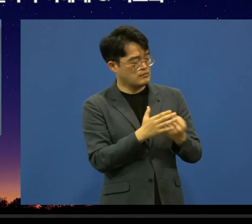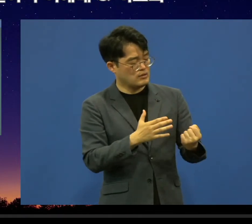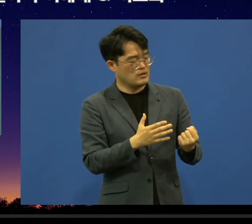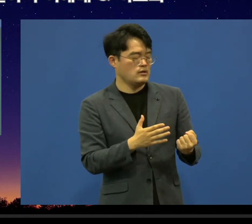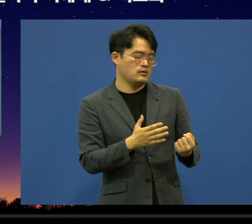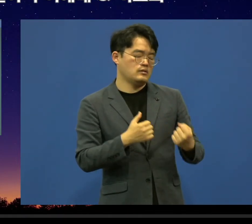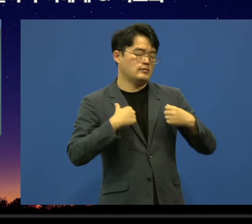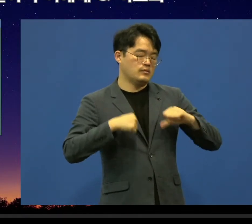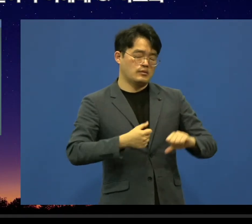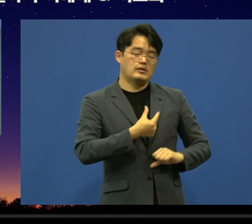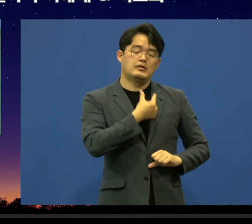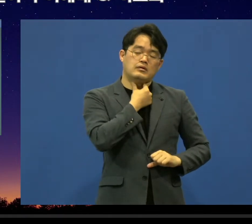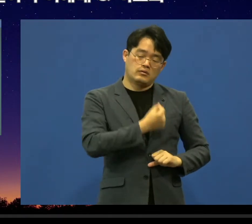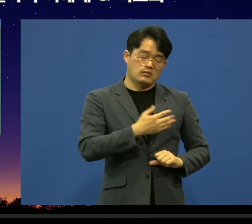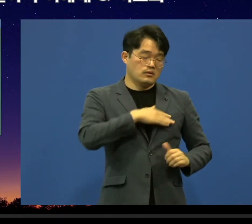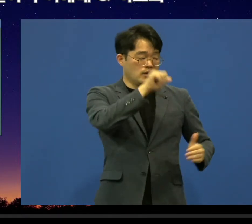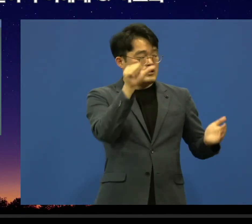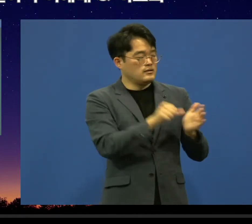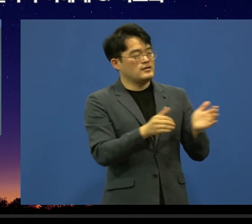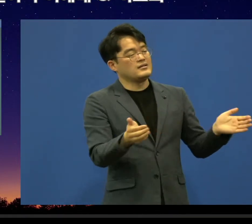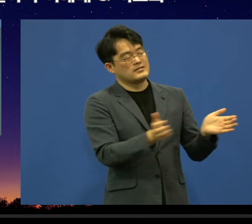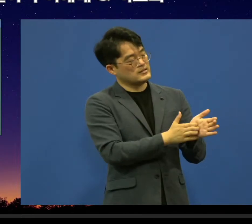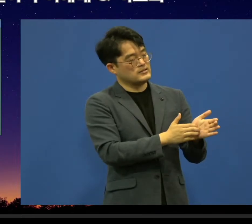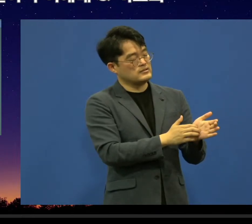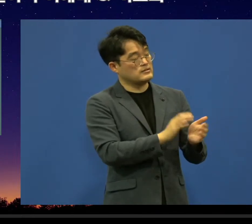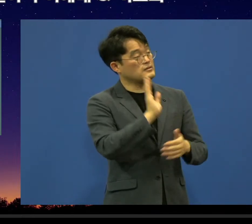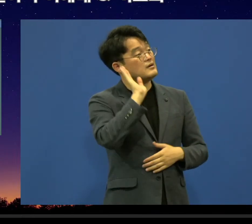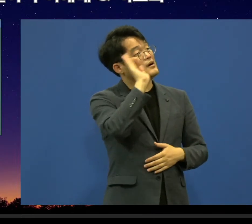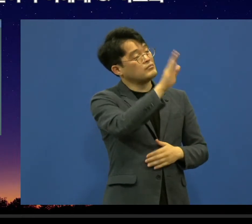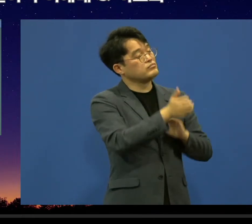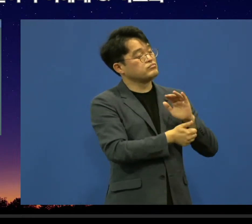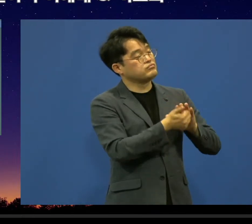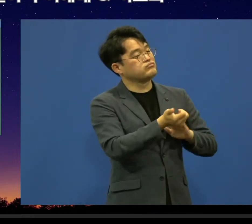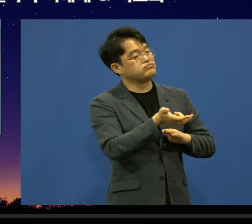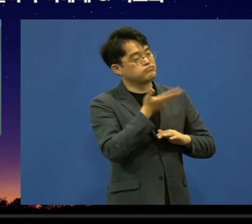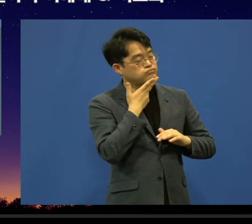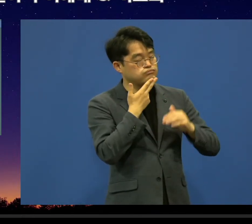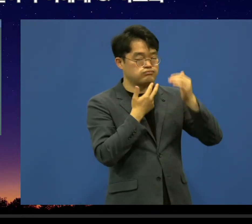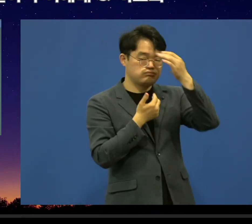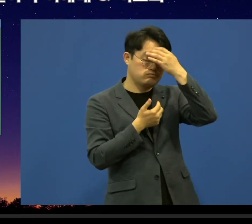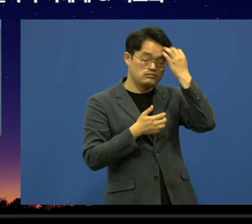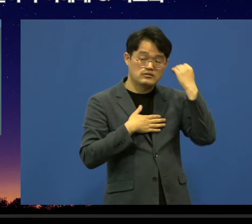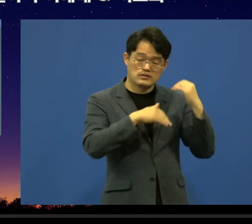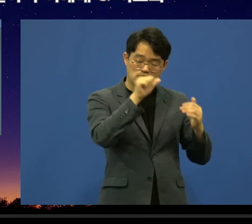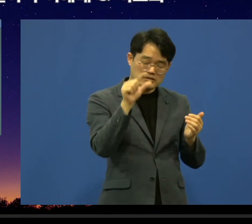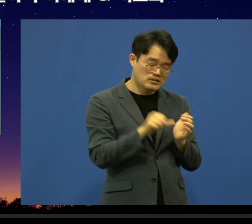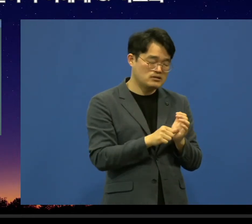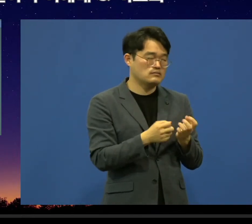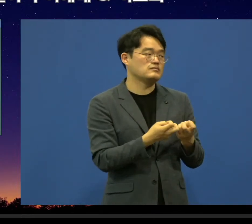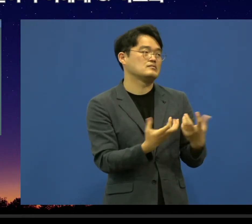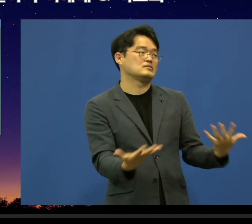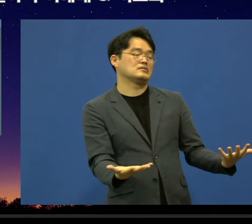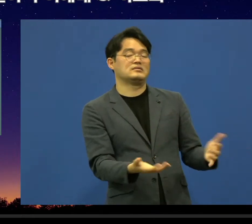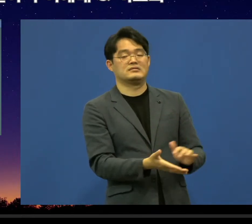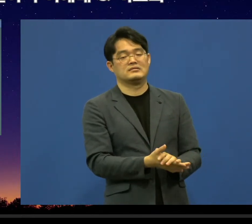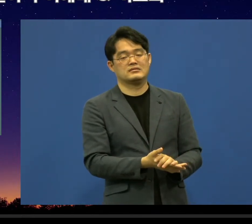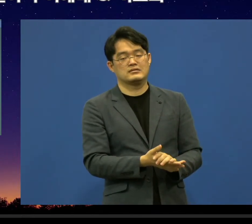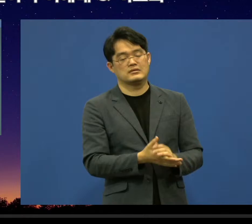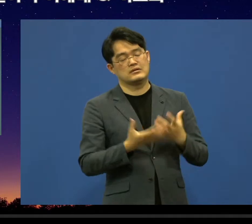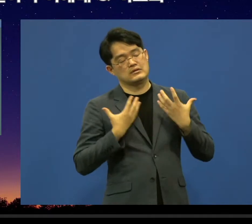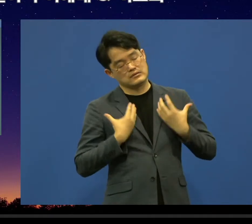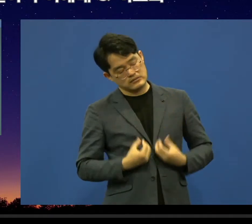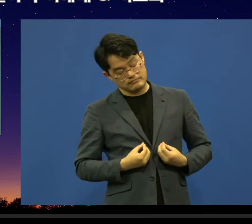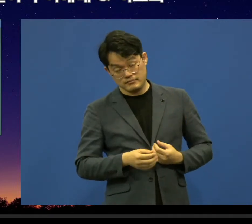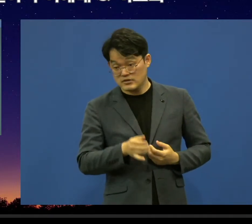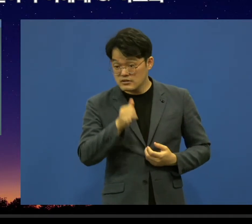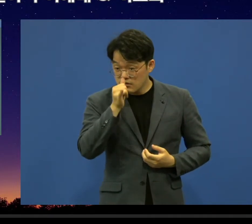인생은 이걸로 끝이야. 결국 내 인생이 요만큼이었구나. 그렇게 말하는 분들 계십니까? 하나님이 끝내지 않았다는